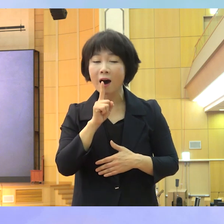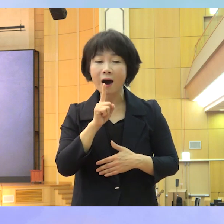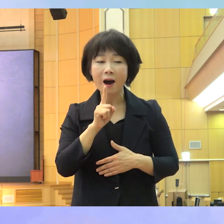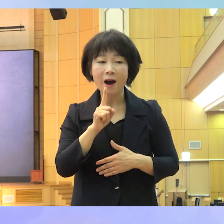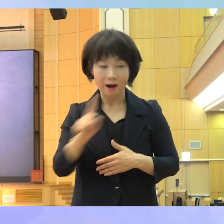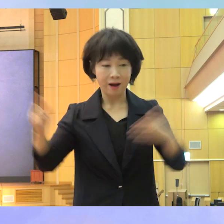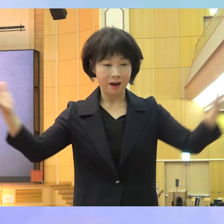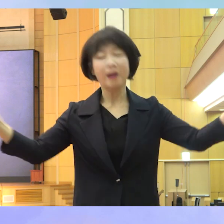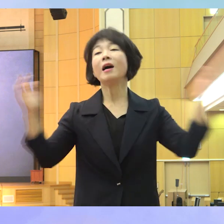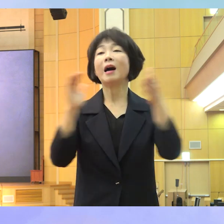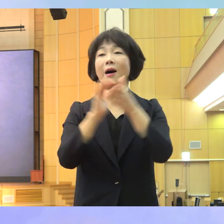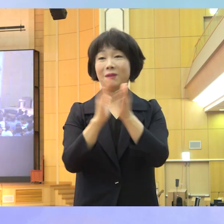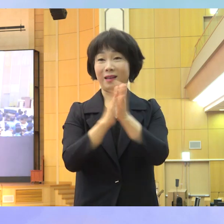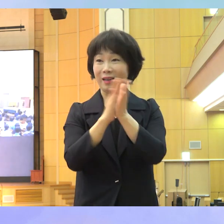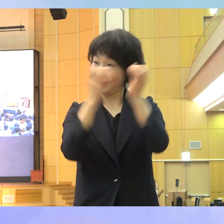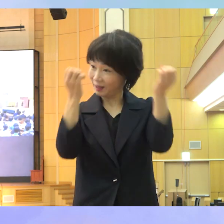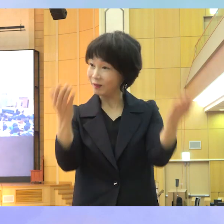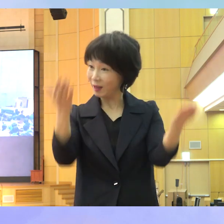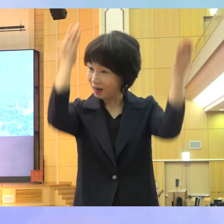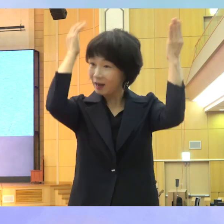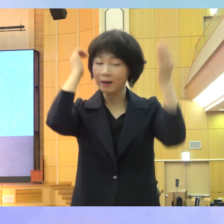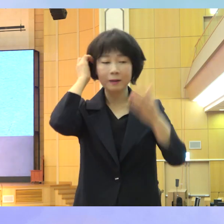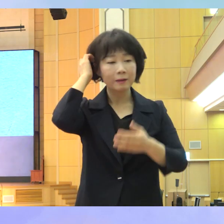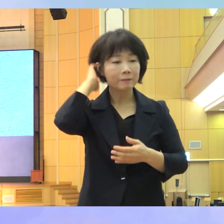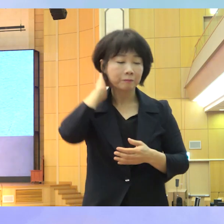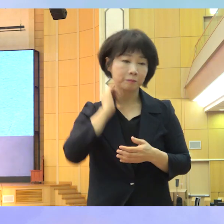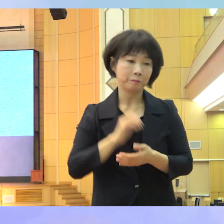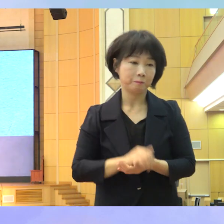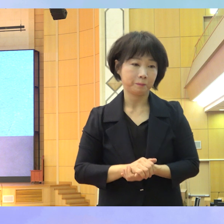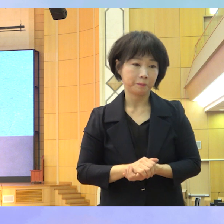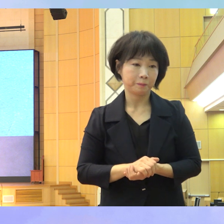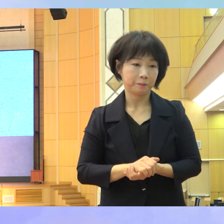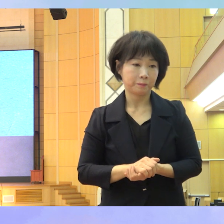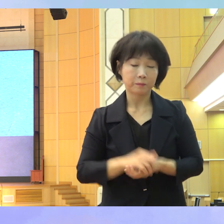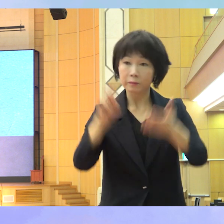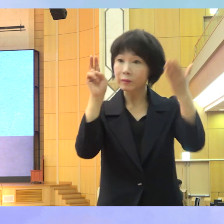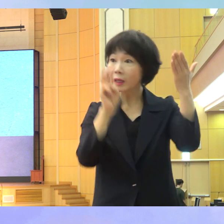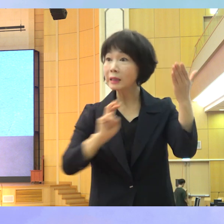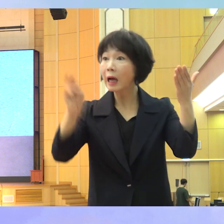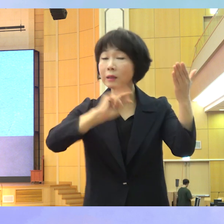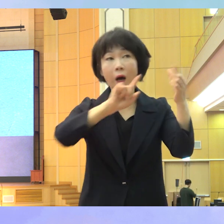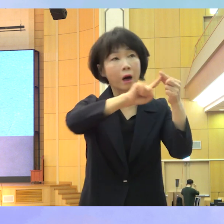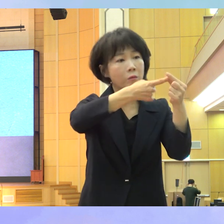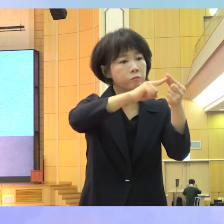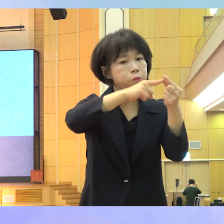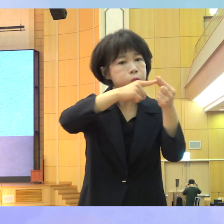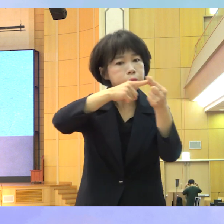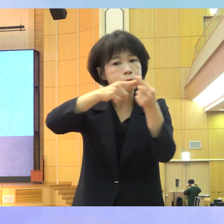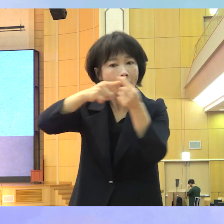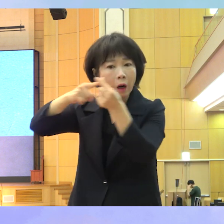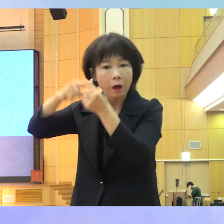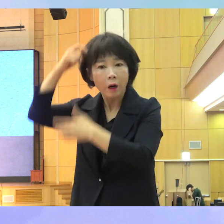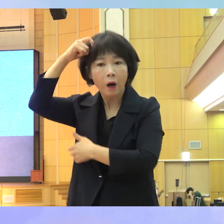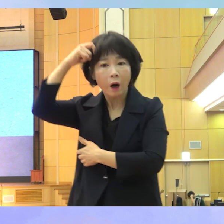형통하리라. 할렐루야. 여기서도 이 찬양 가사에 이 내용이 나와요.